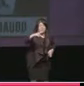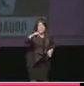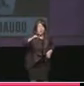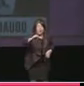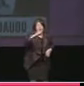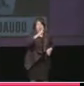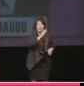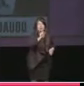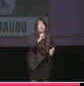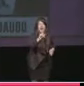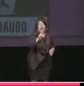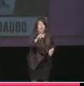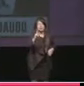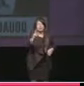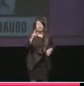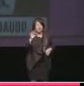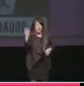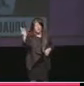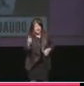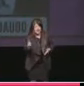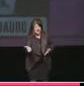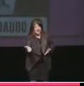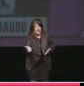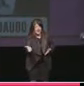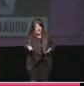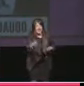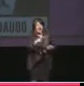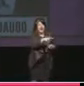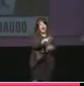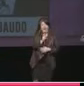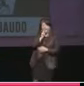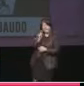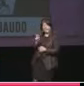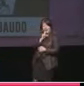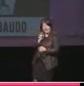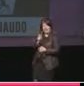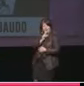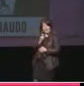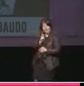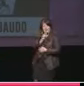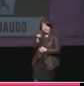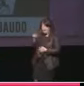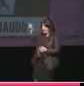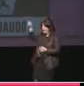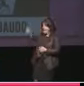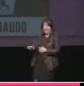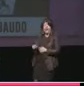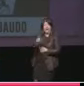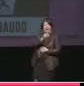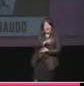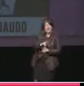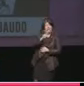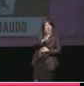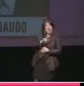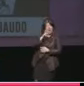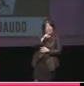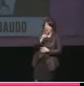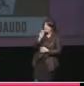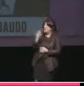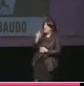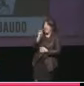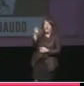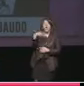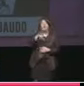intervistare da Valeria Parrella vediamo come se la caveranno l'uno come dire rispetto all'altro ci saranno Luciano